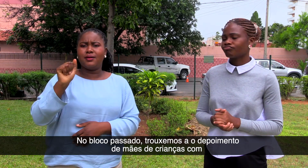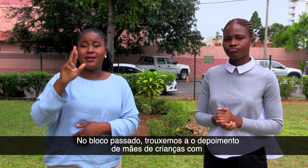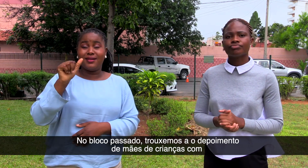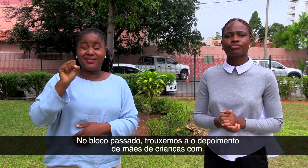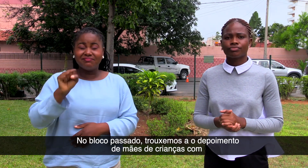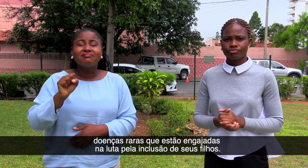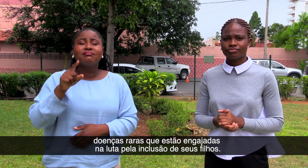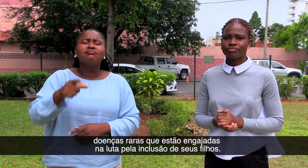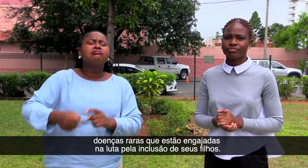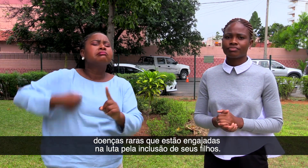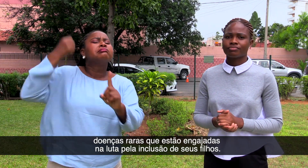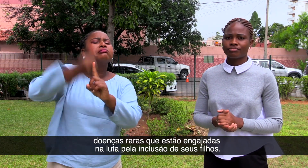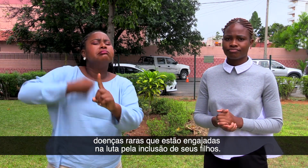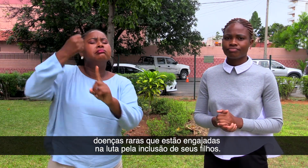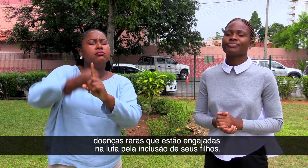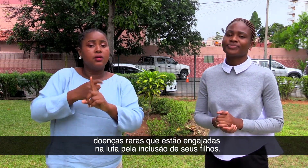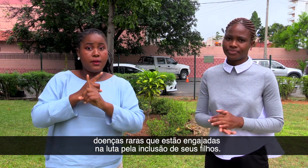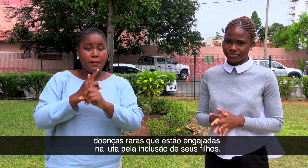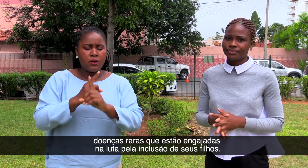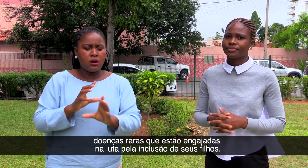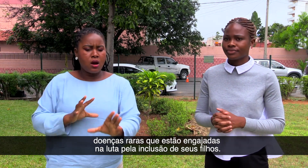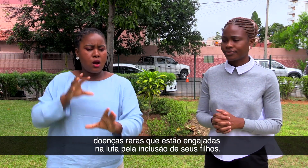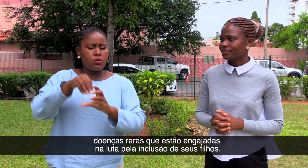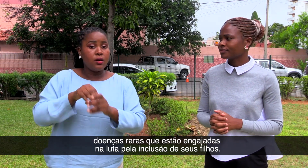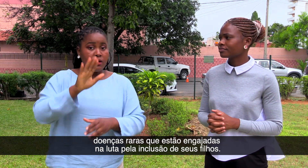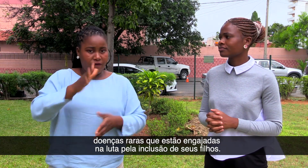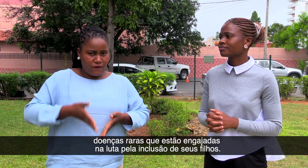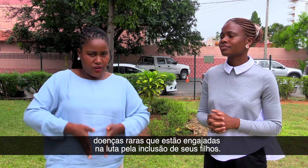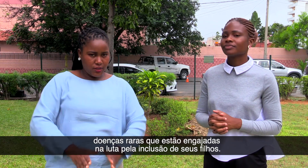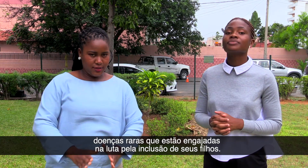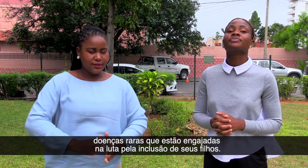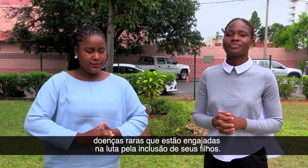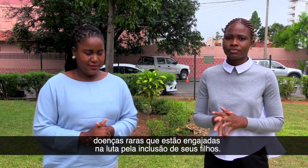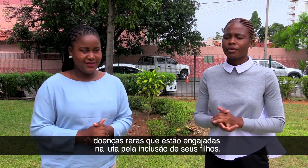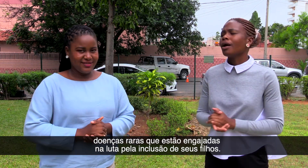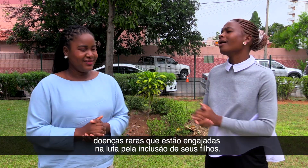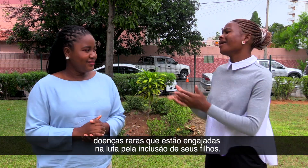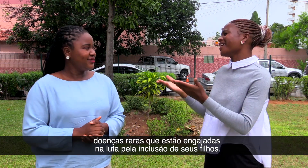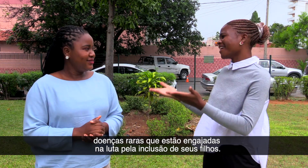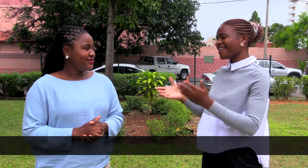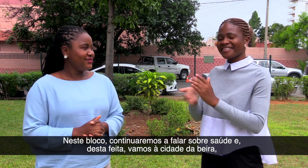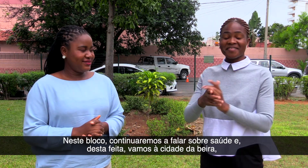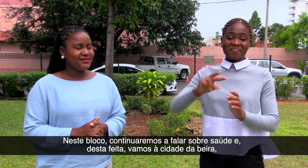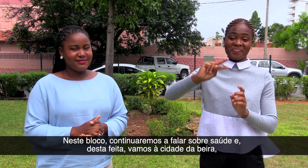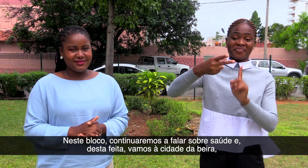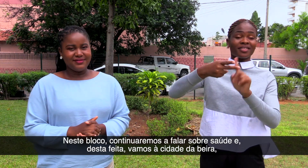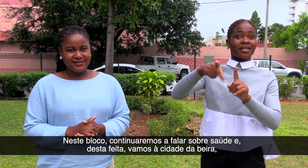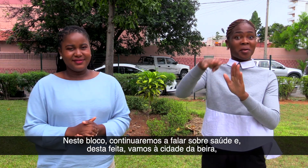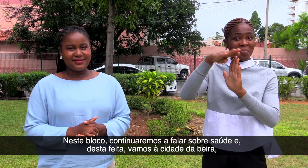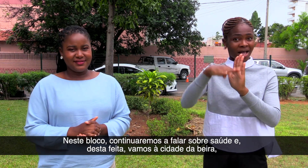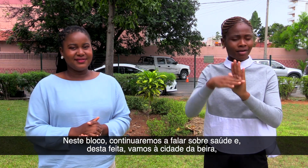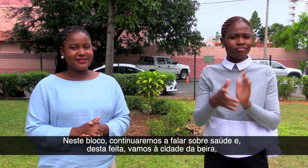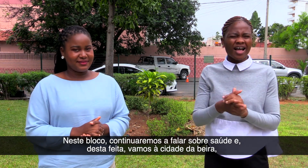mães de crianças com doenças raras que estão engajadas na luta pela inclusão de seus filhos. Neste bloco,